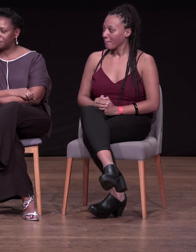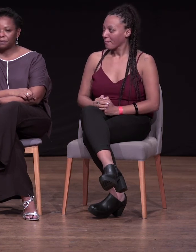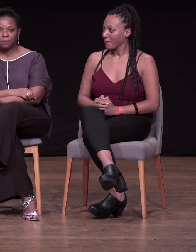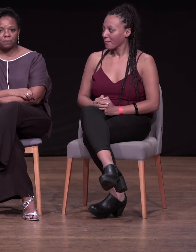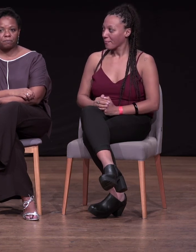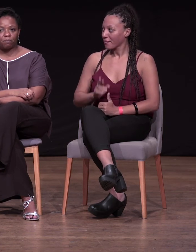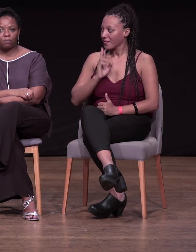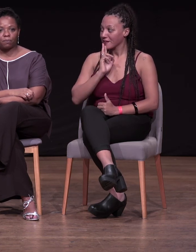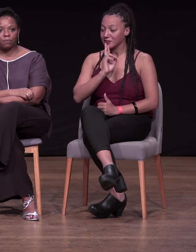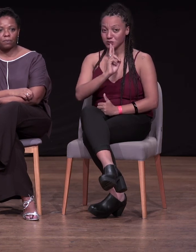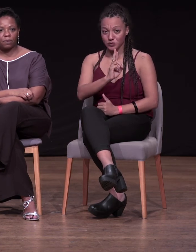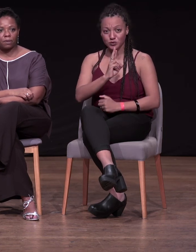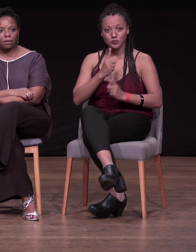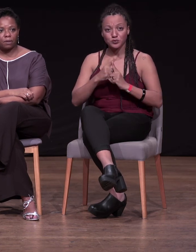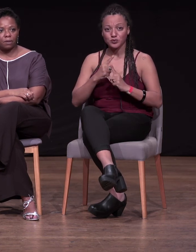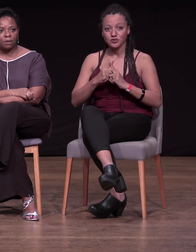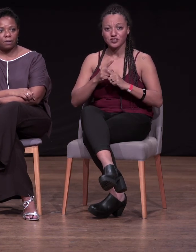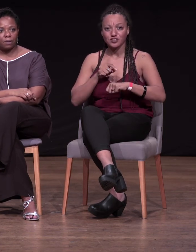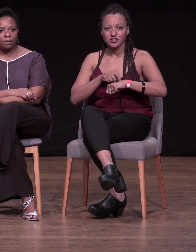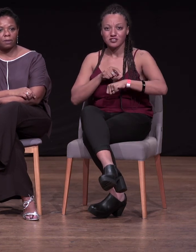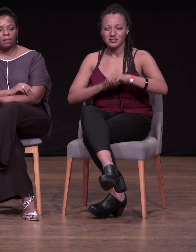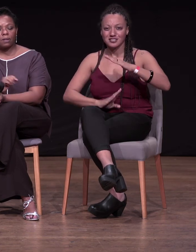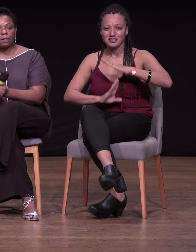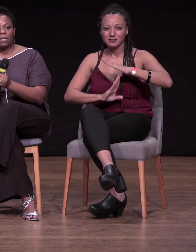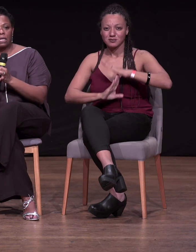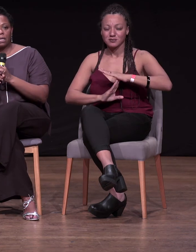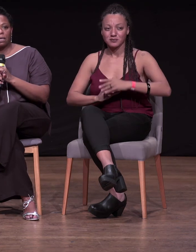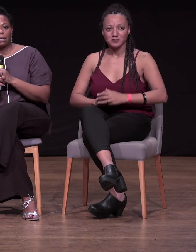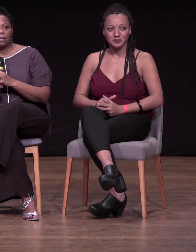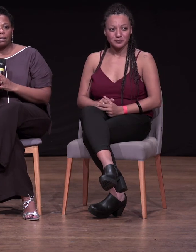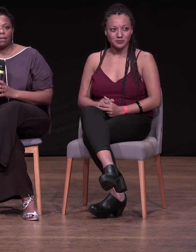Você pode responder, já está no limite do tempo já.